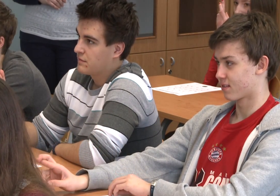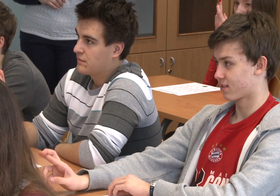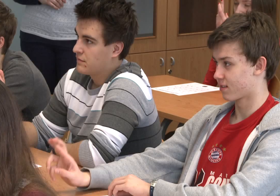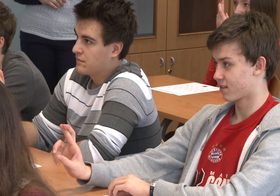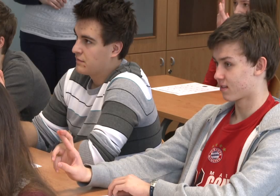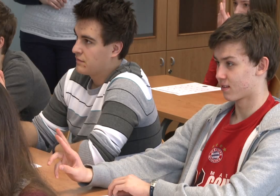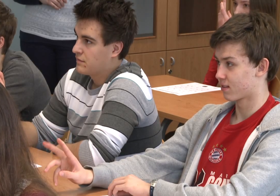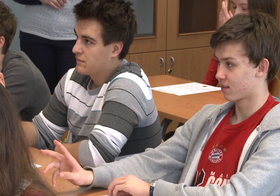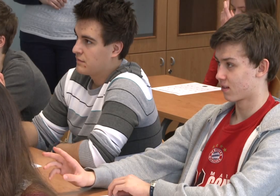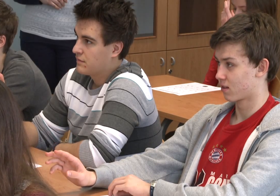S.